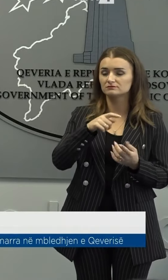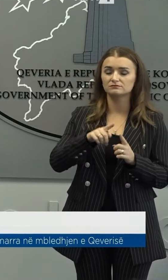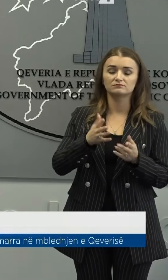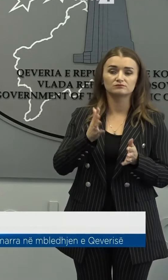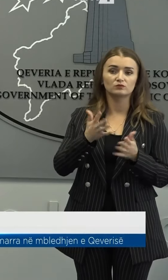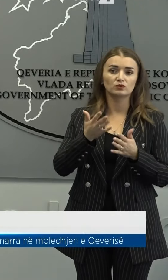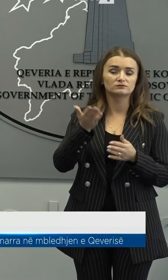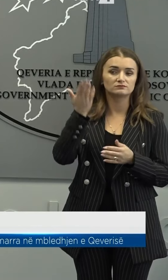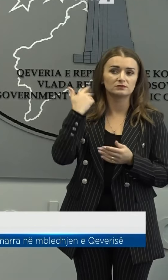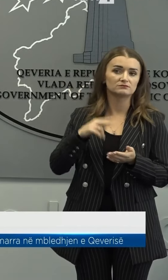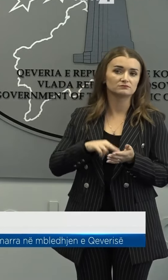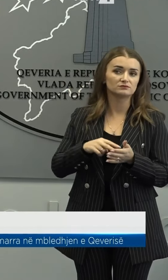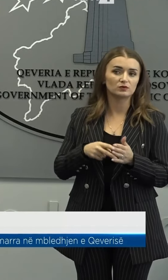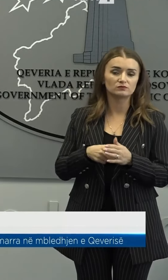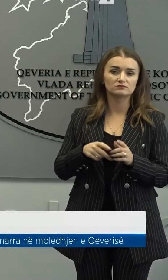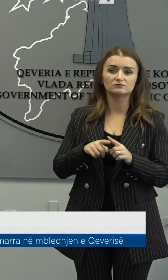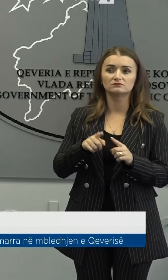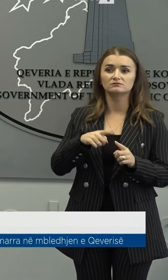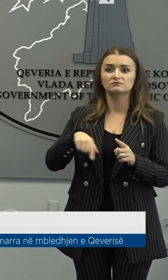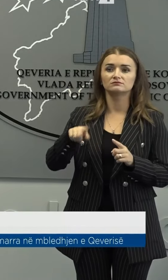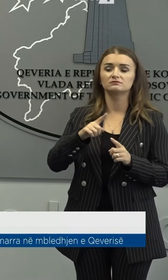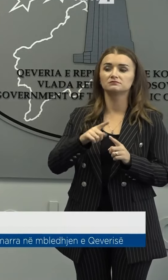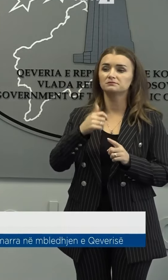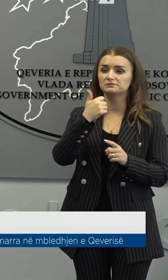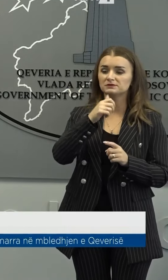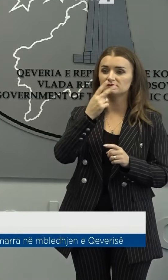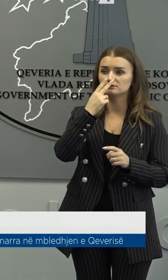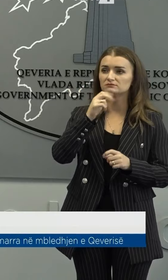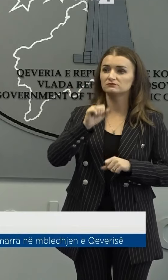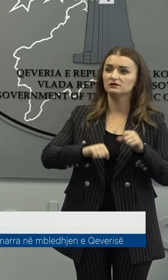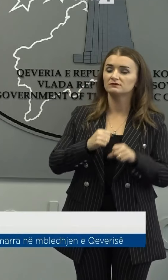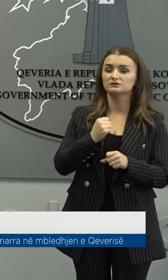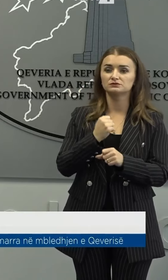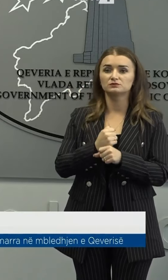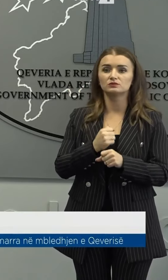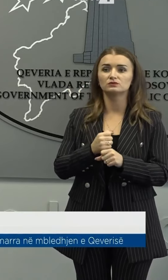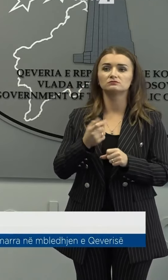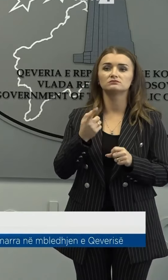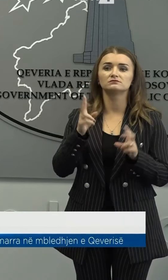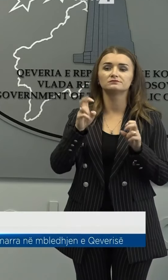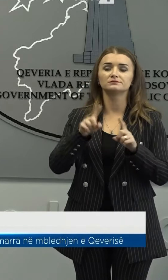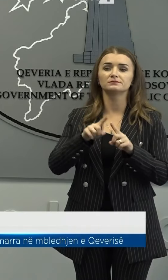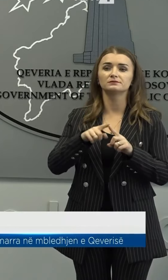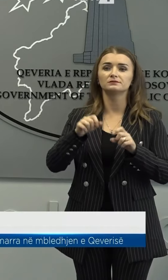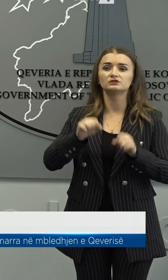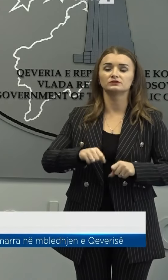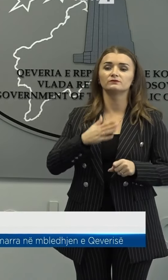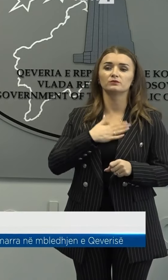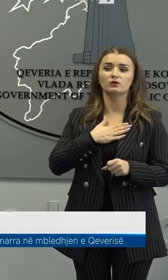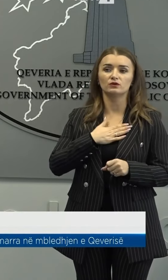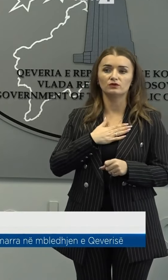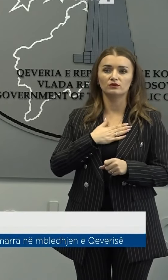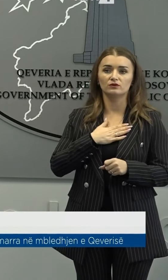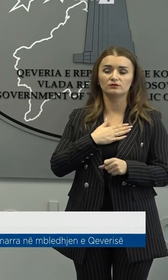dukur, sepse ashtu janë sjellur, kanë ngelur këto keq kuptime. Tash,